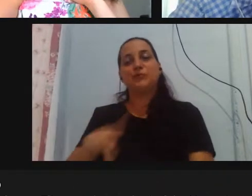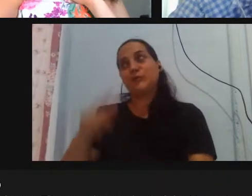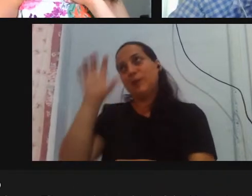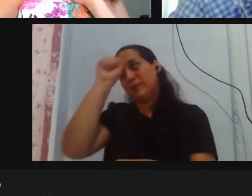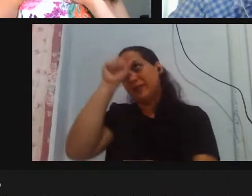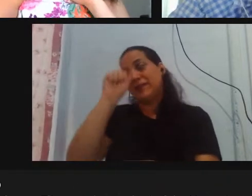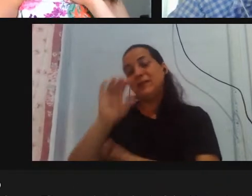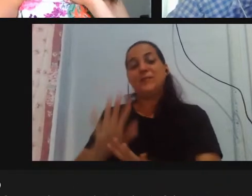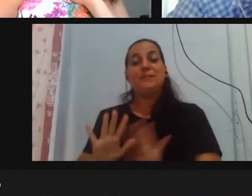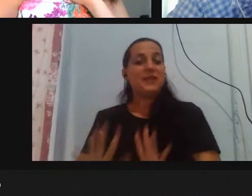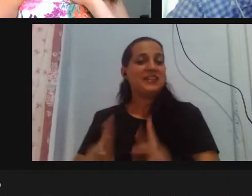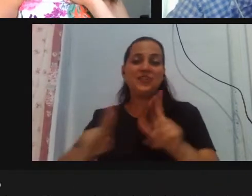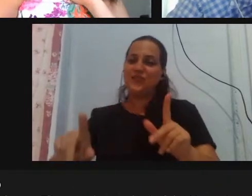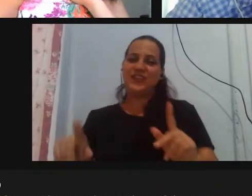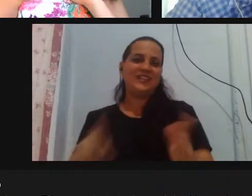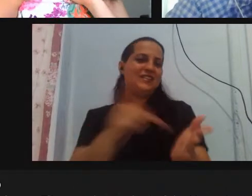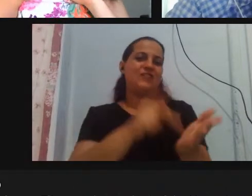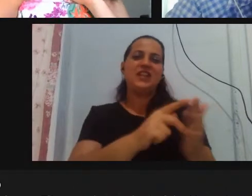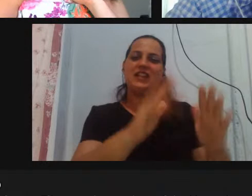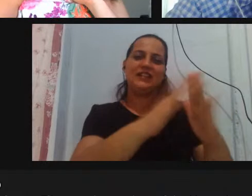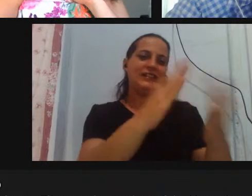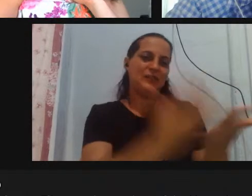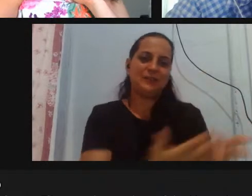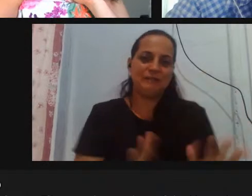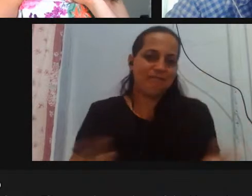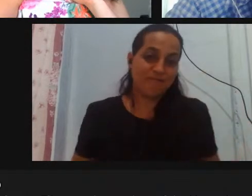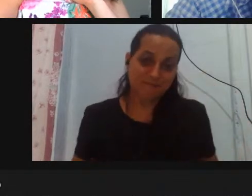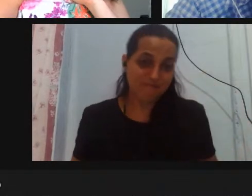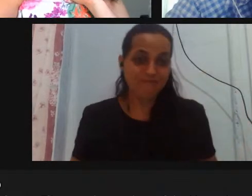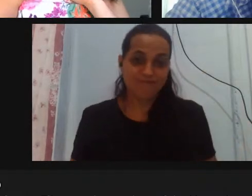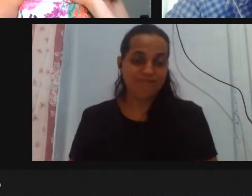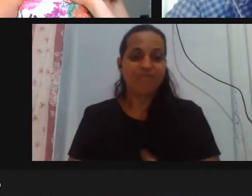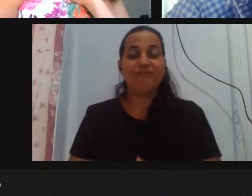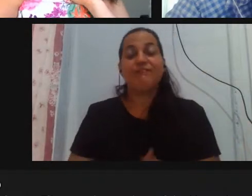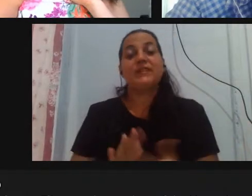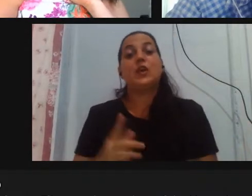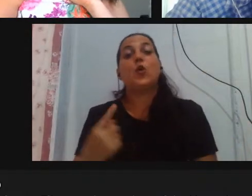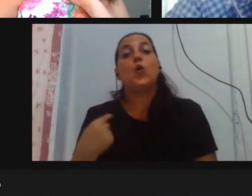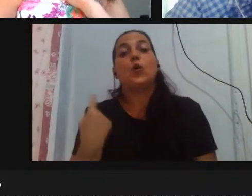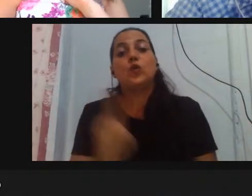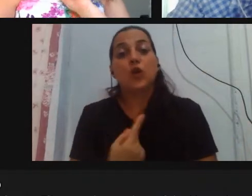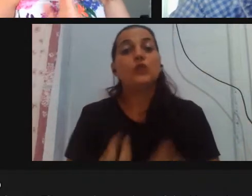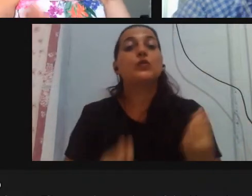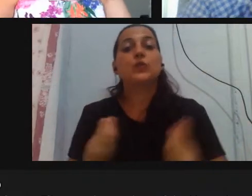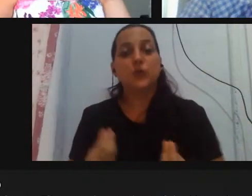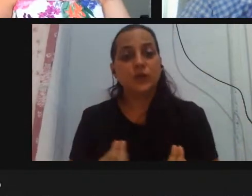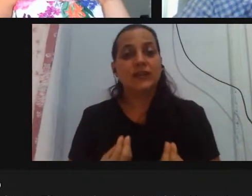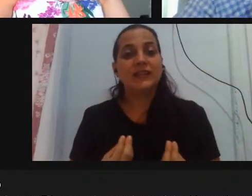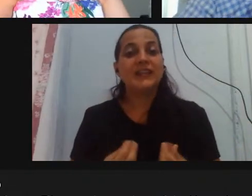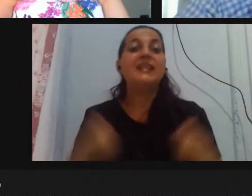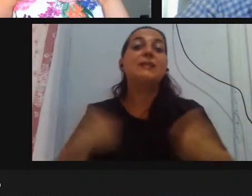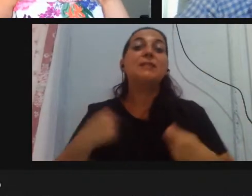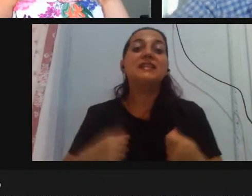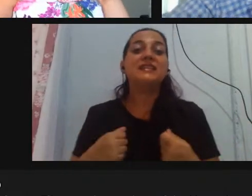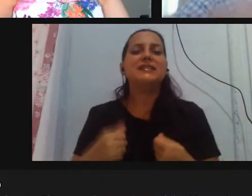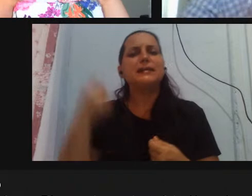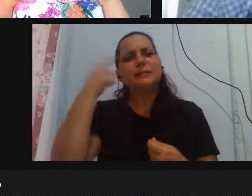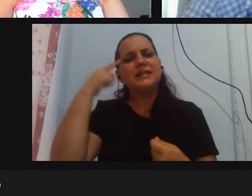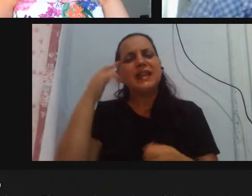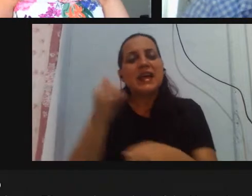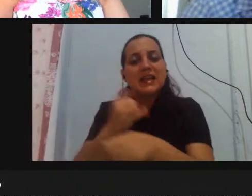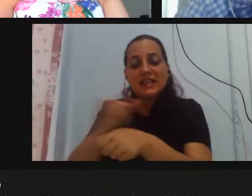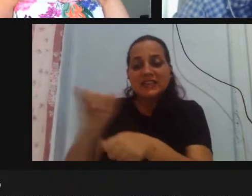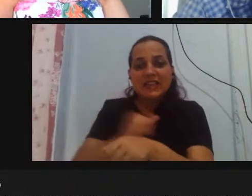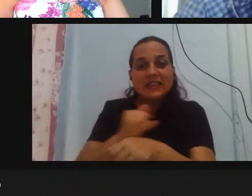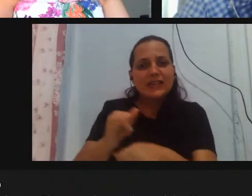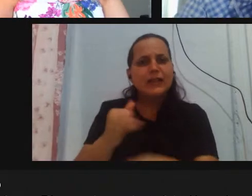nós gostaríamos que tivesse a licenciatura mais em